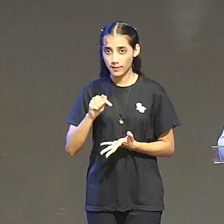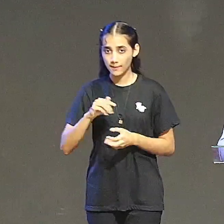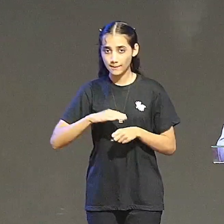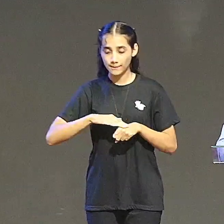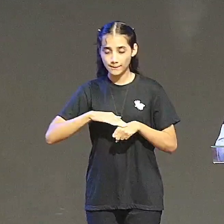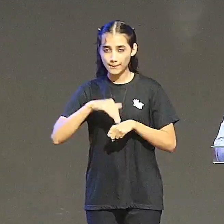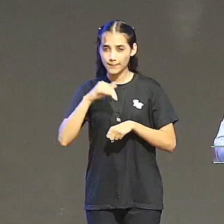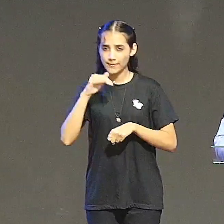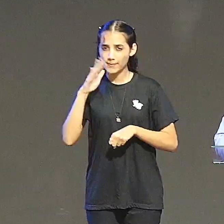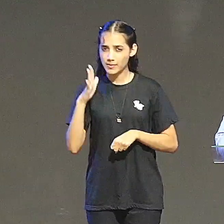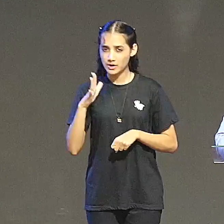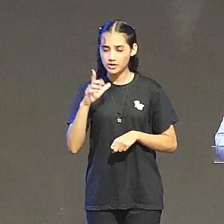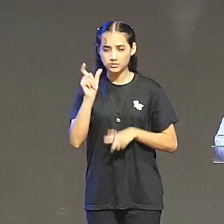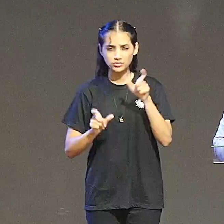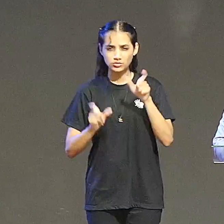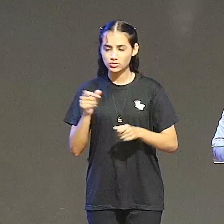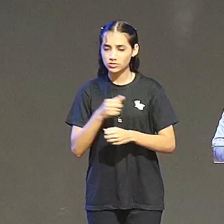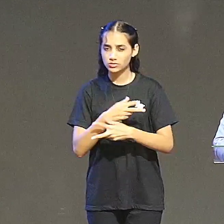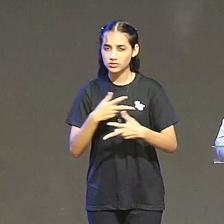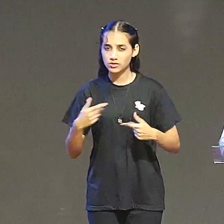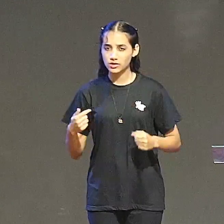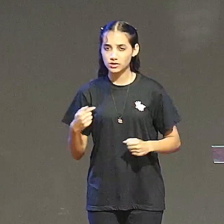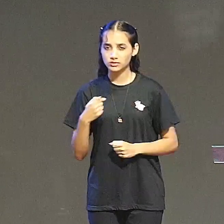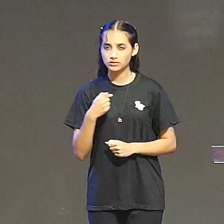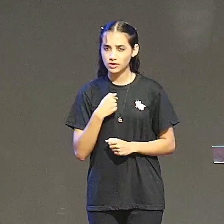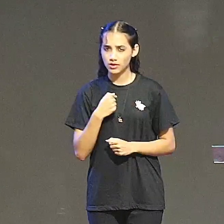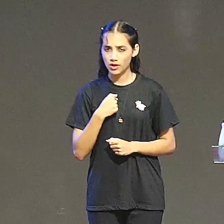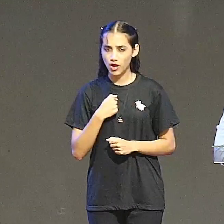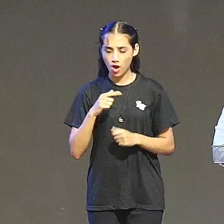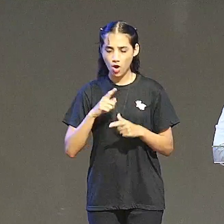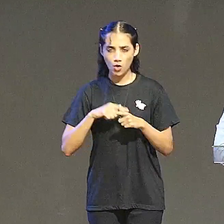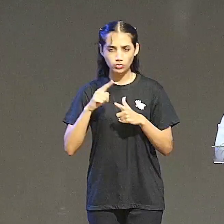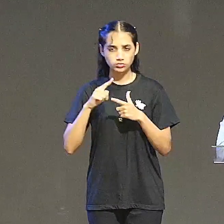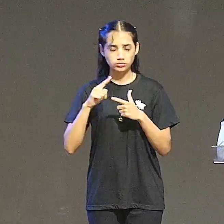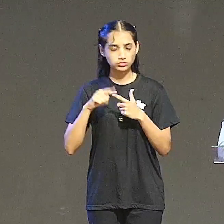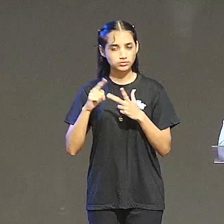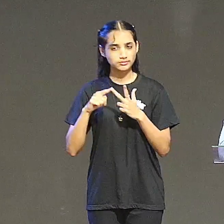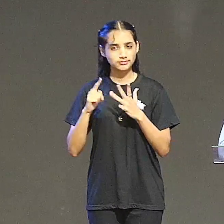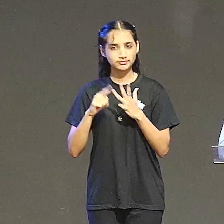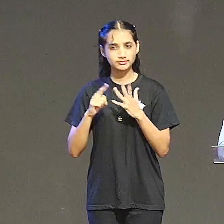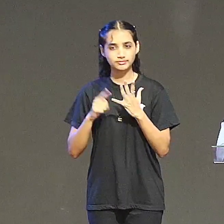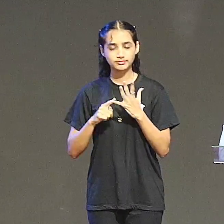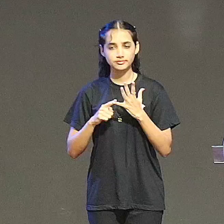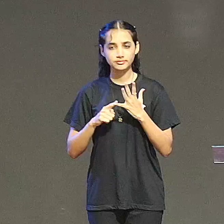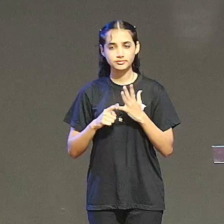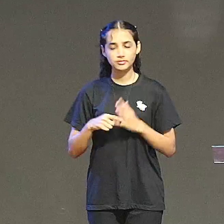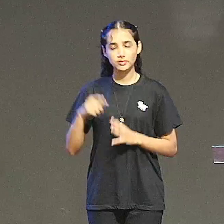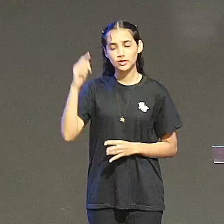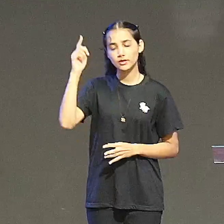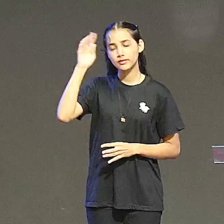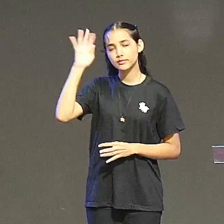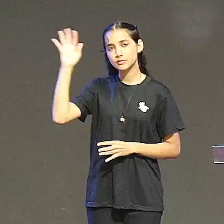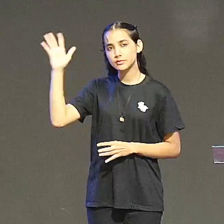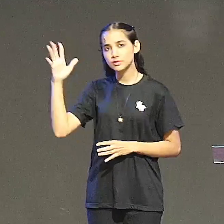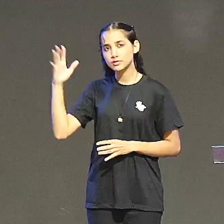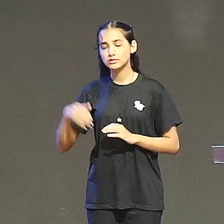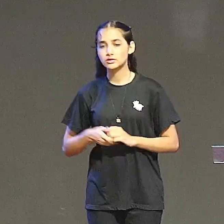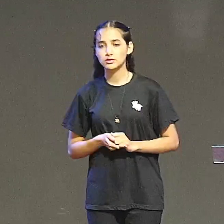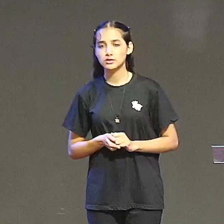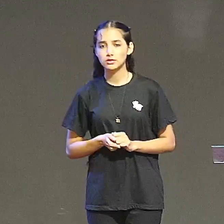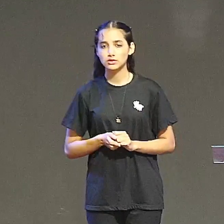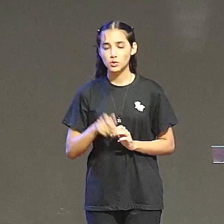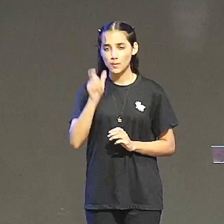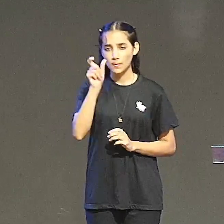entender eu fiz um cálculo Imagine você que eu bote um ser humano deitado assim e outro na frente dele Tipo cabeça